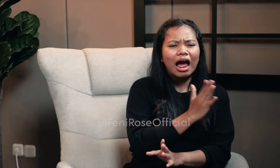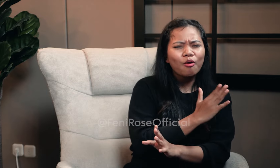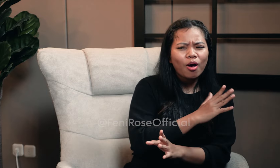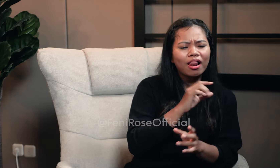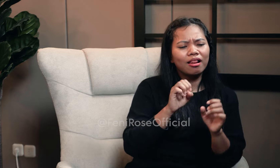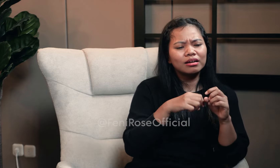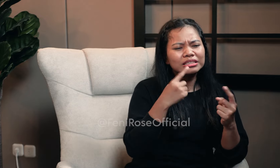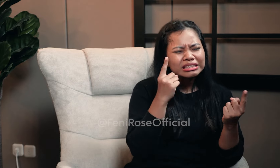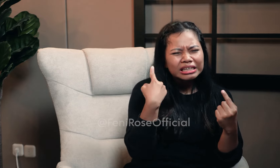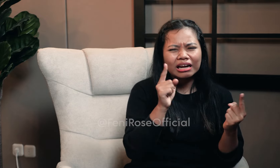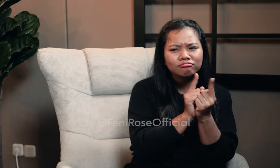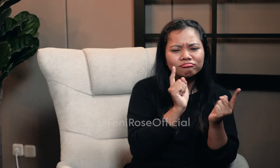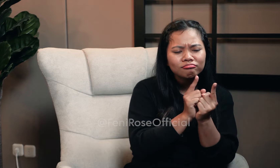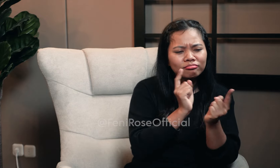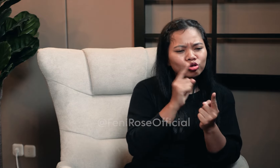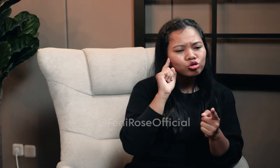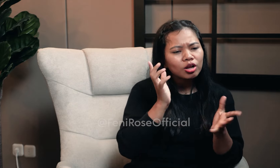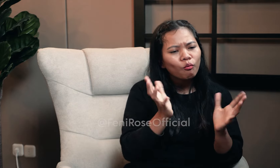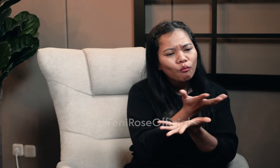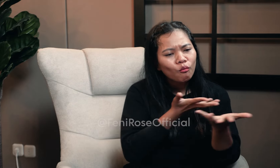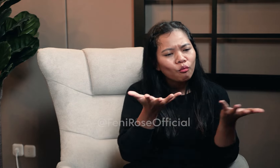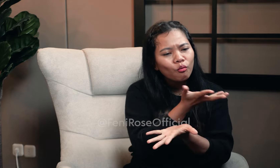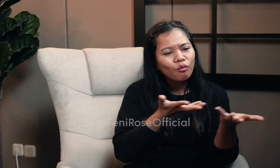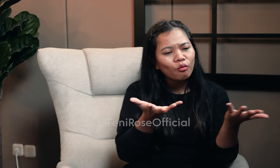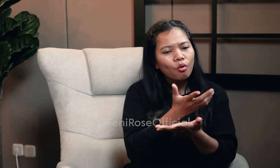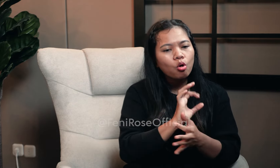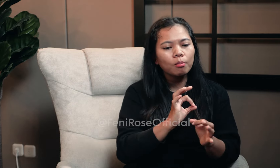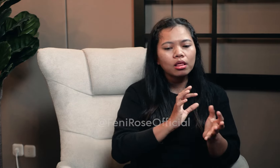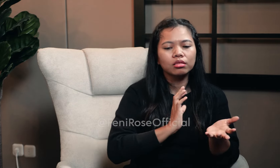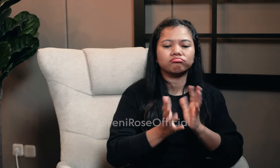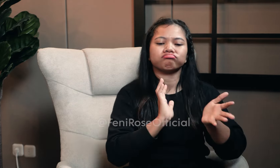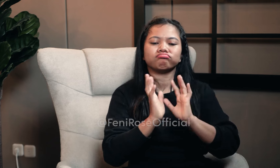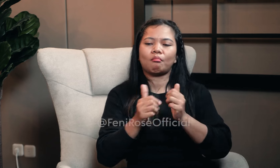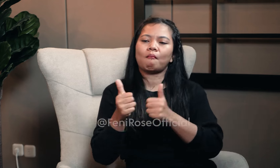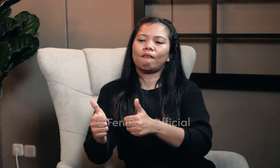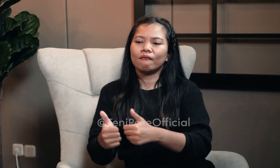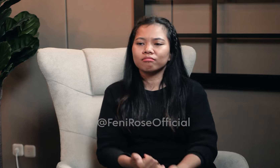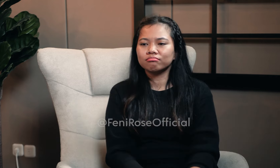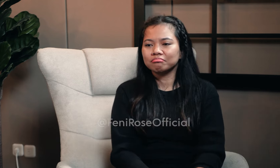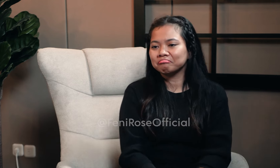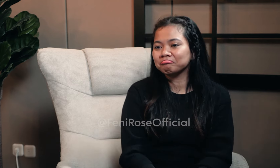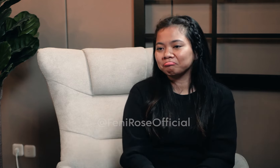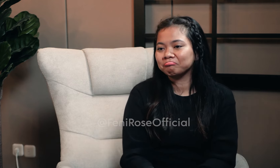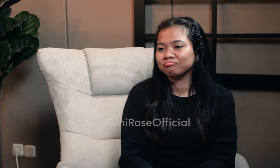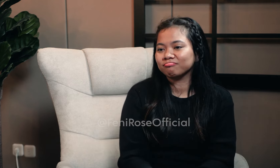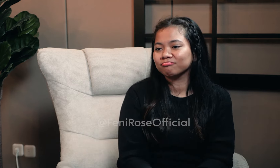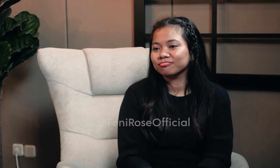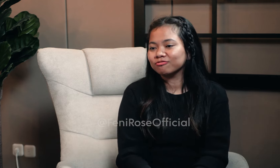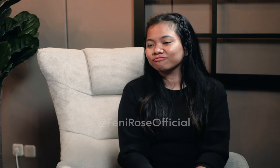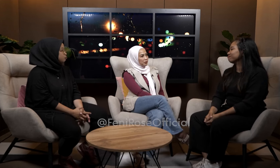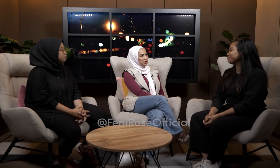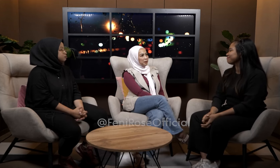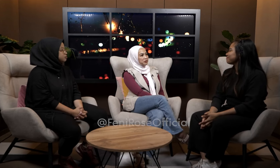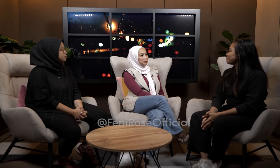khawatir sebetulnya Sebab saya Saya sudah pernah ketemu teman-teman tuli bagaimana Interaksi sama mereka seperti itu dan mereka bisa